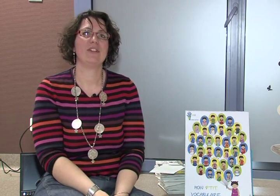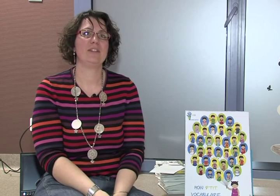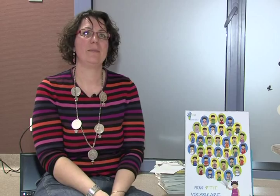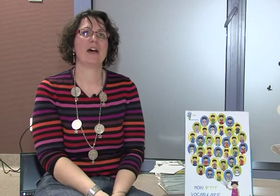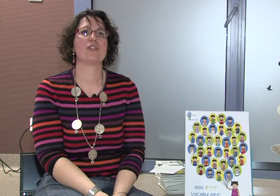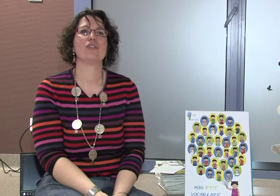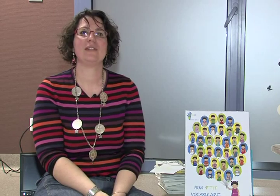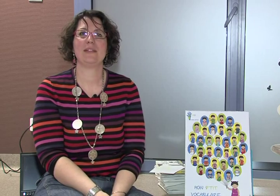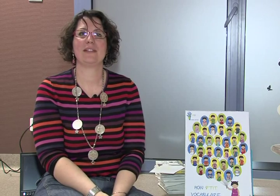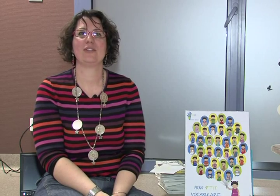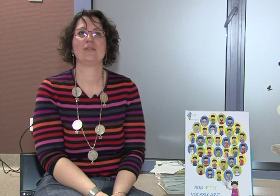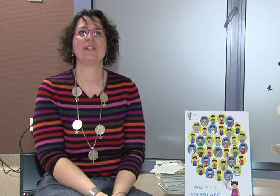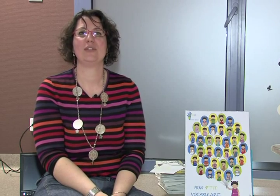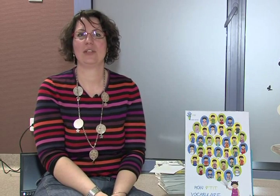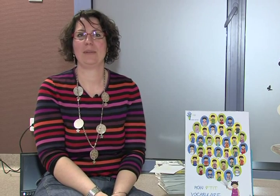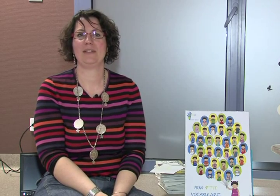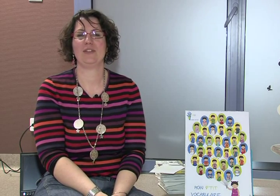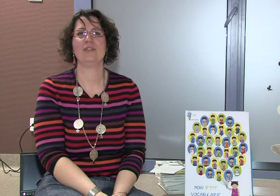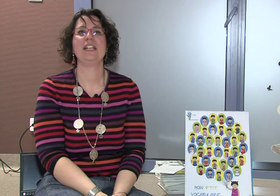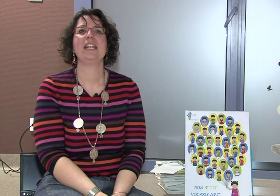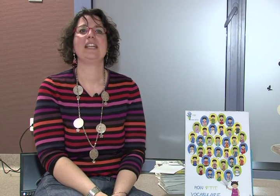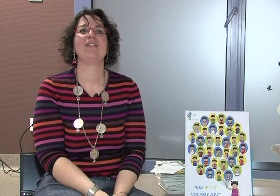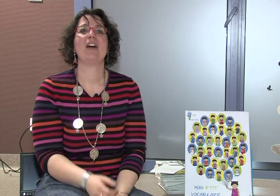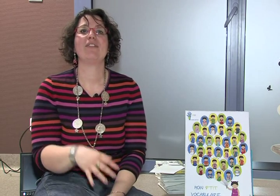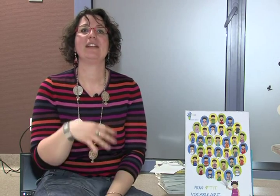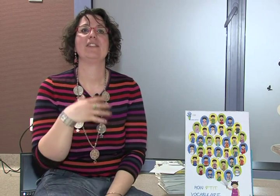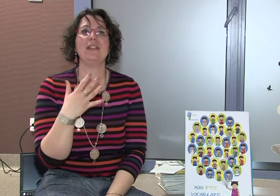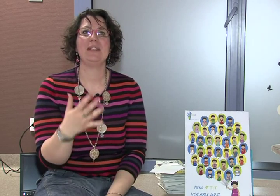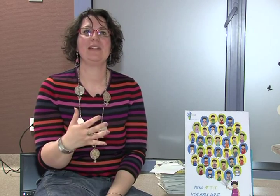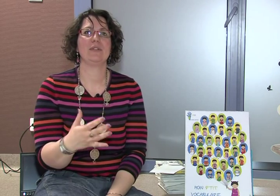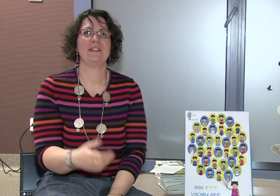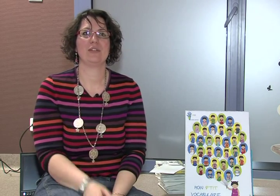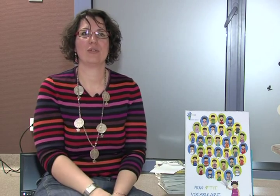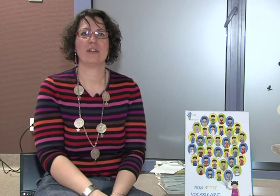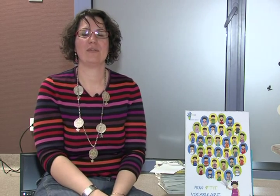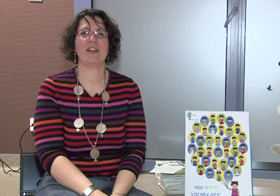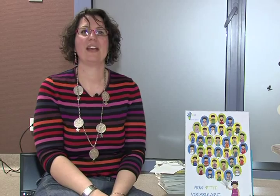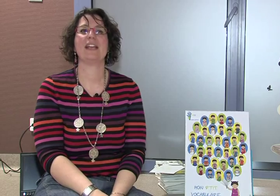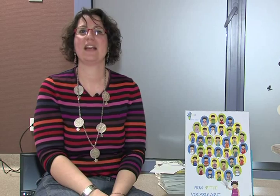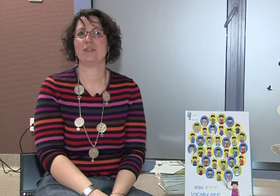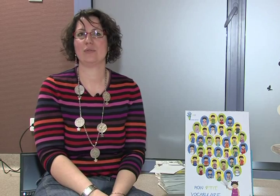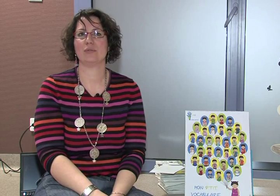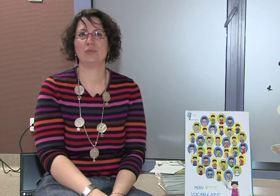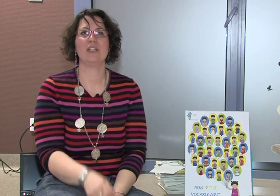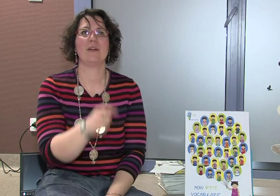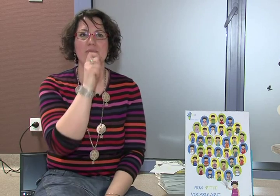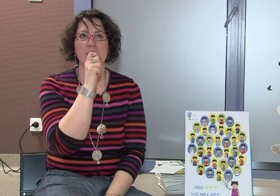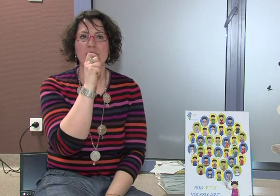l'enfant, par un jeu d'imitation et de répétition, il va en fait imiter le signe qu'on va lui faire. Et à son tour, il va pouvoir nous